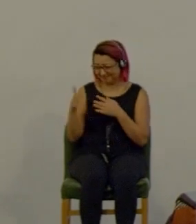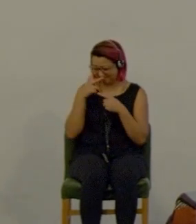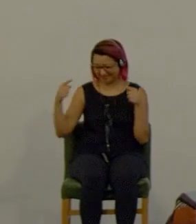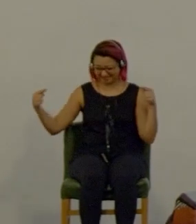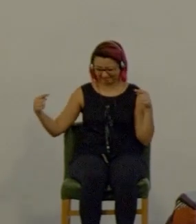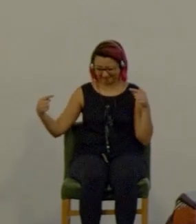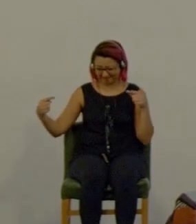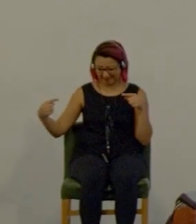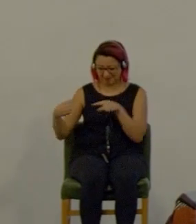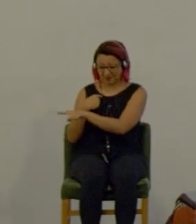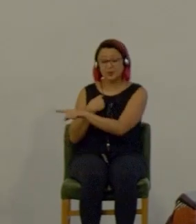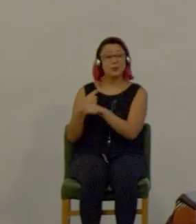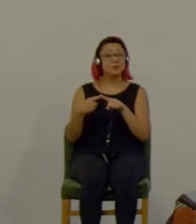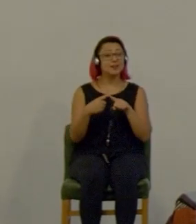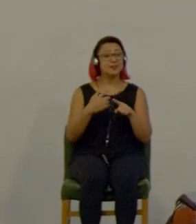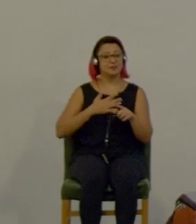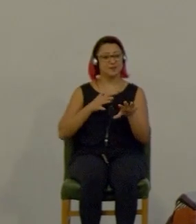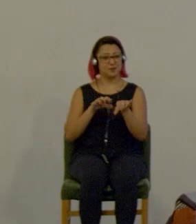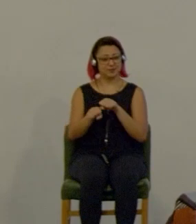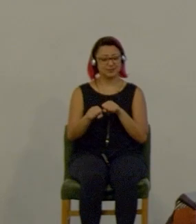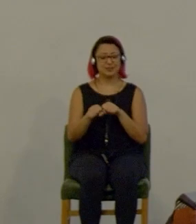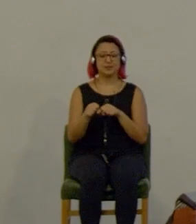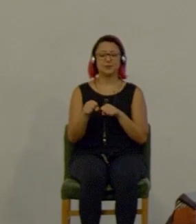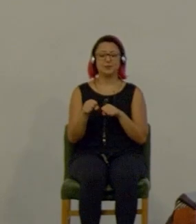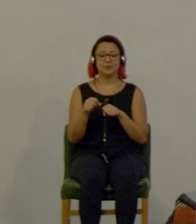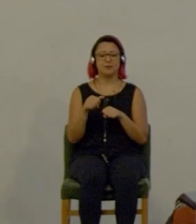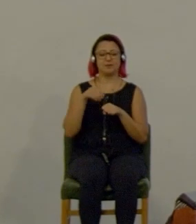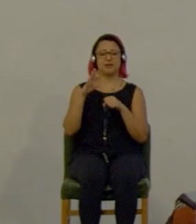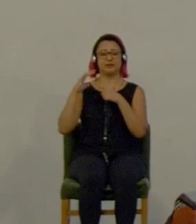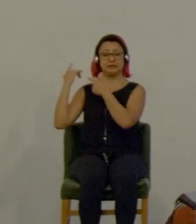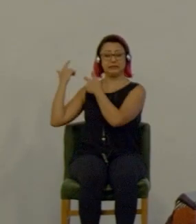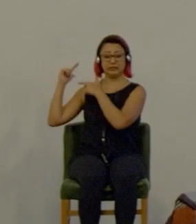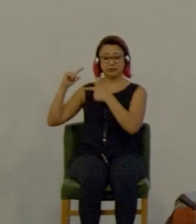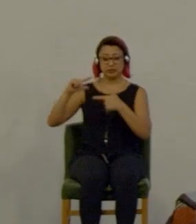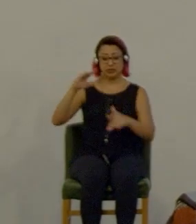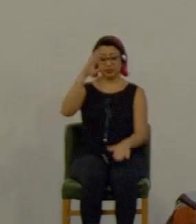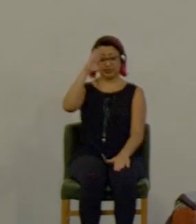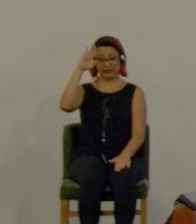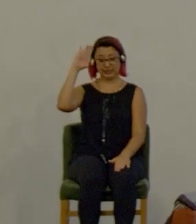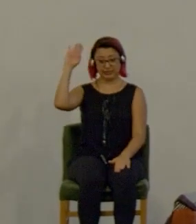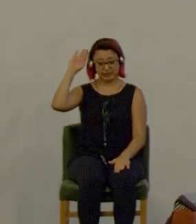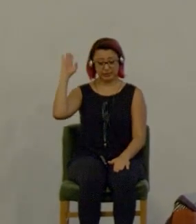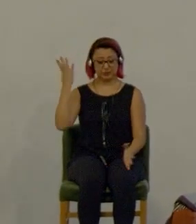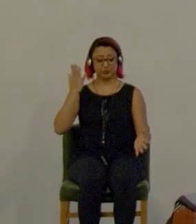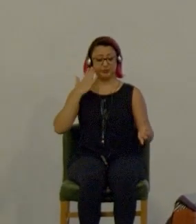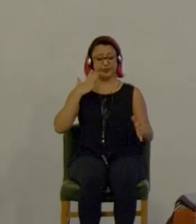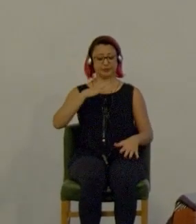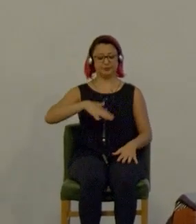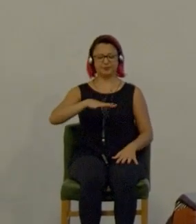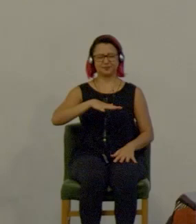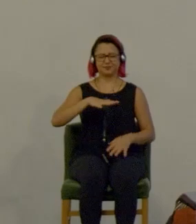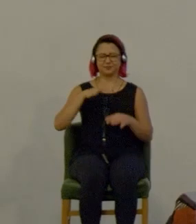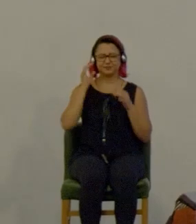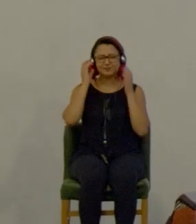porque eu suspeito, né? A minha formação é mais quadrada, assim, de acadêmico, arqueólogo, né? E